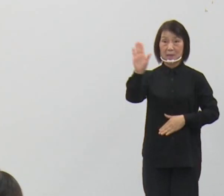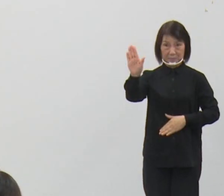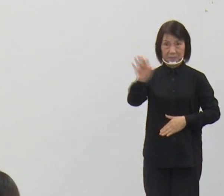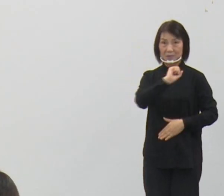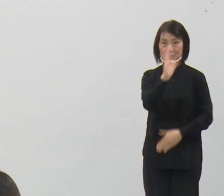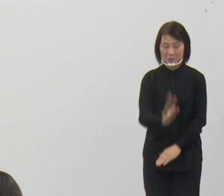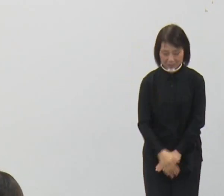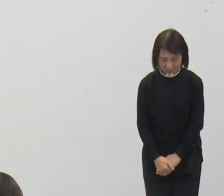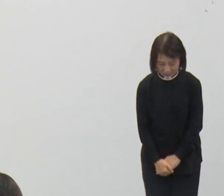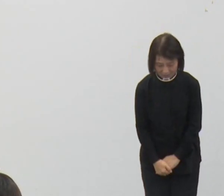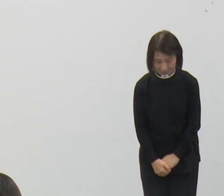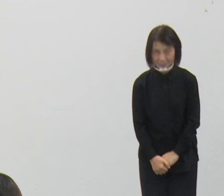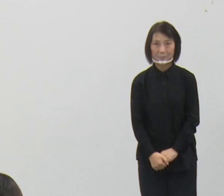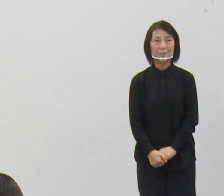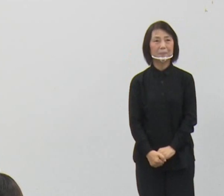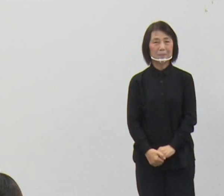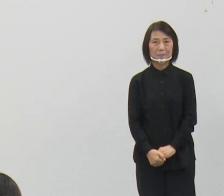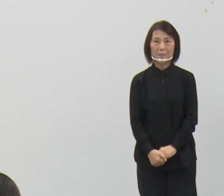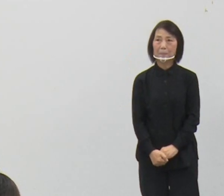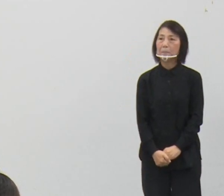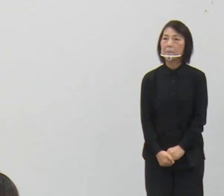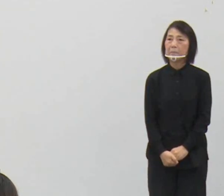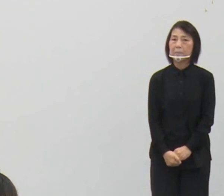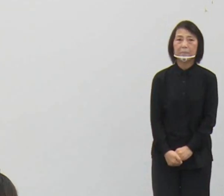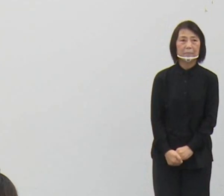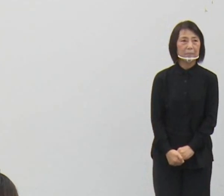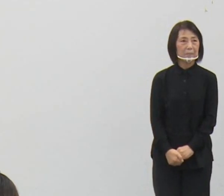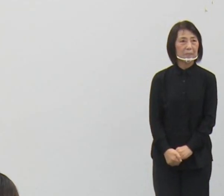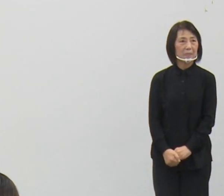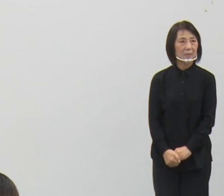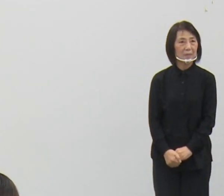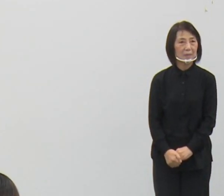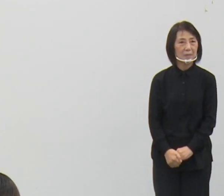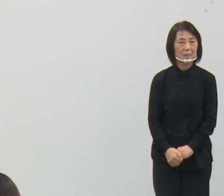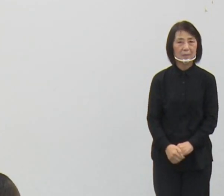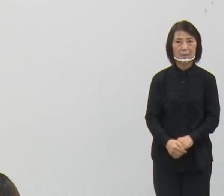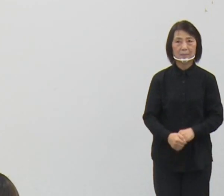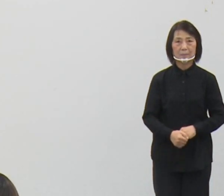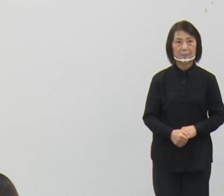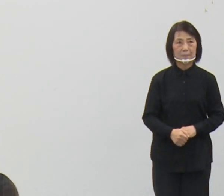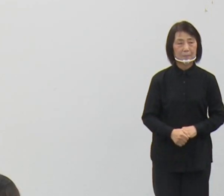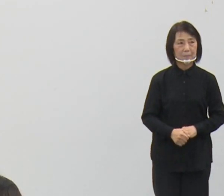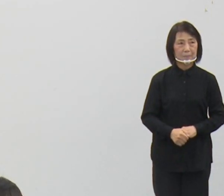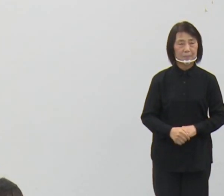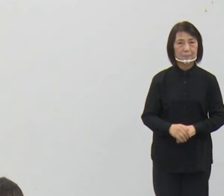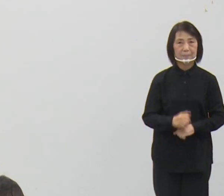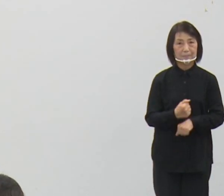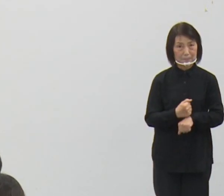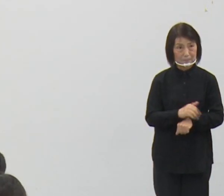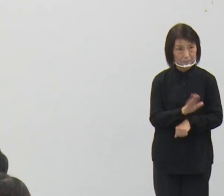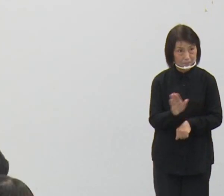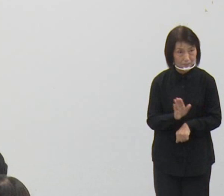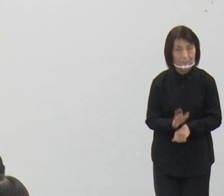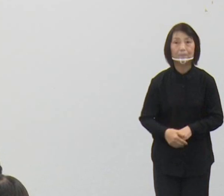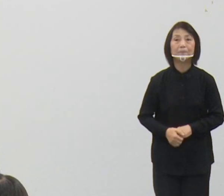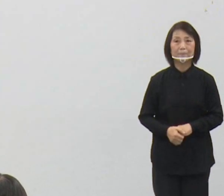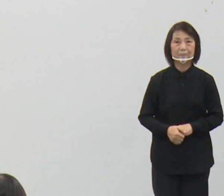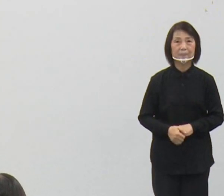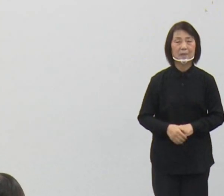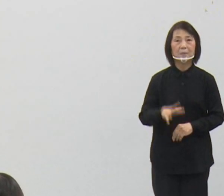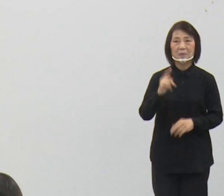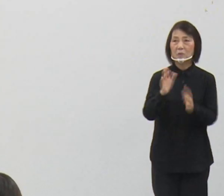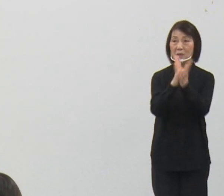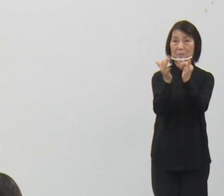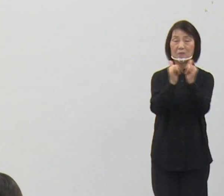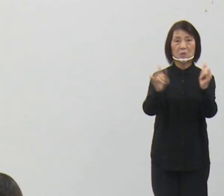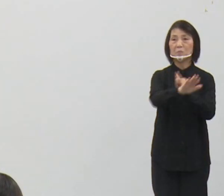でよろしくお願いいたします。 皆さんこんばんは。遅い時間にお疲れ様でございます。ありがとうございます。まず県